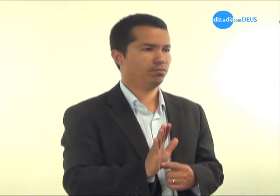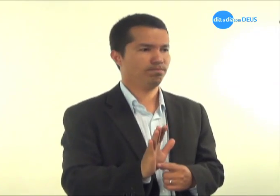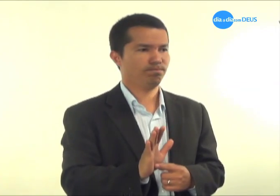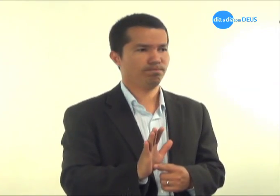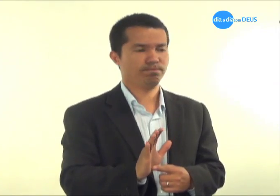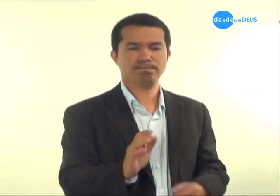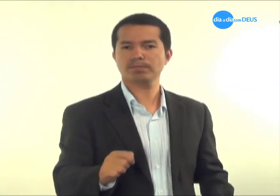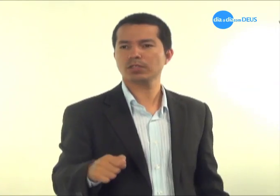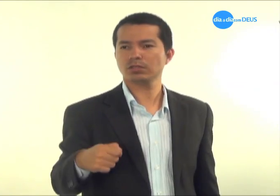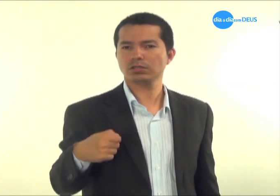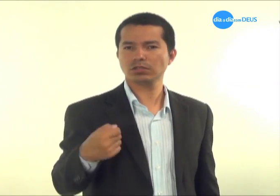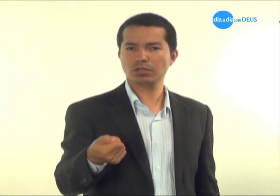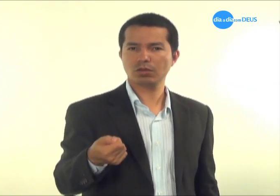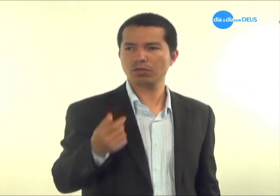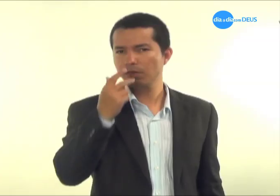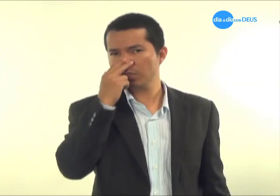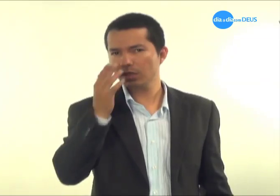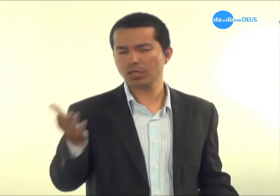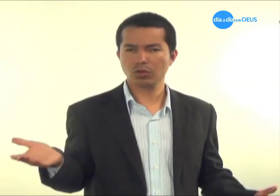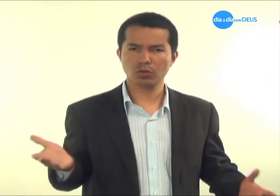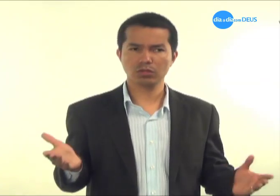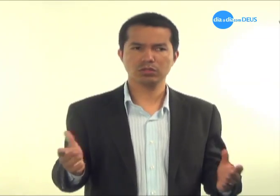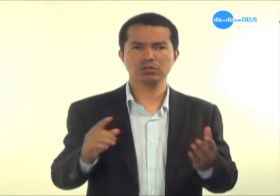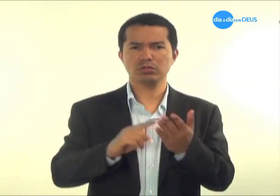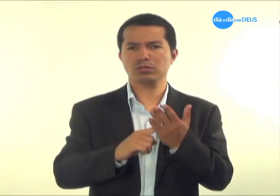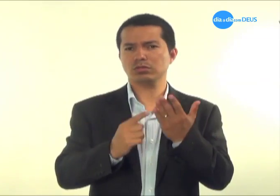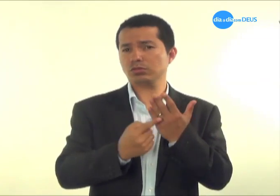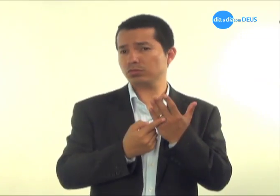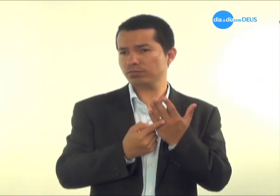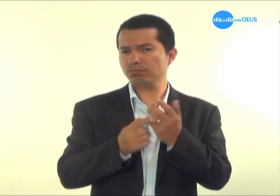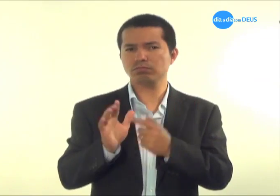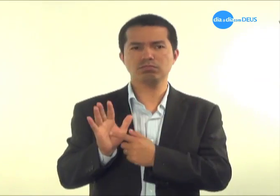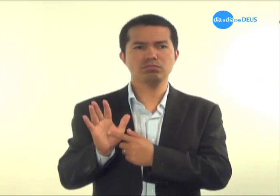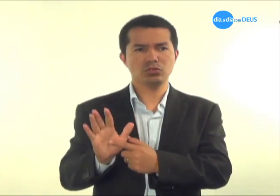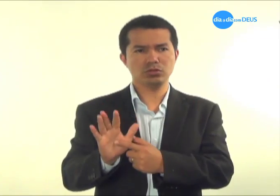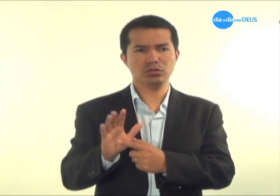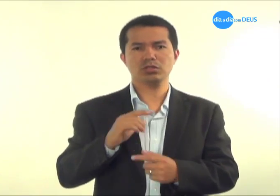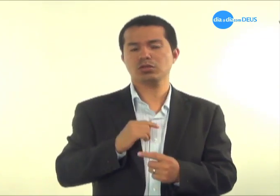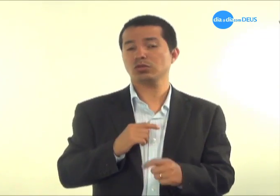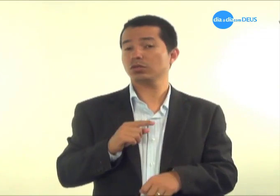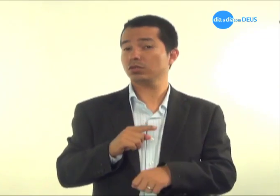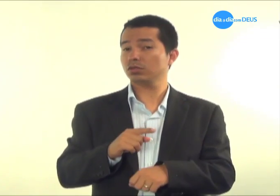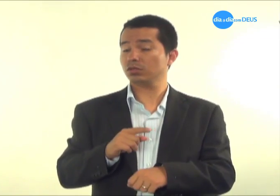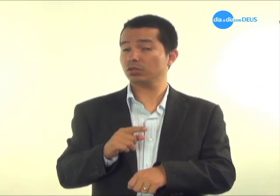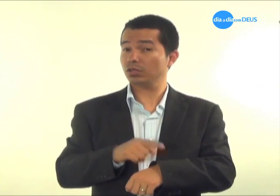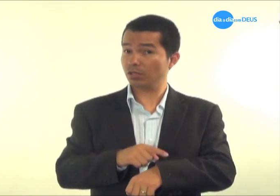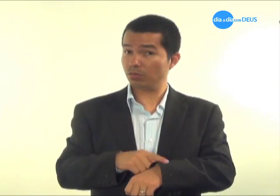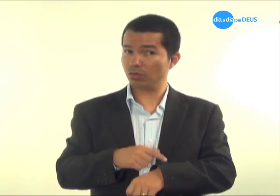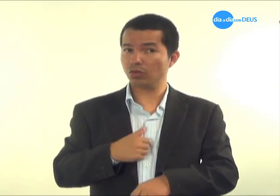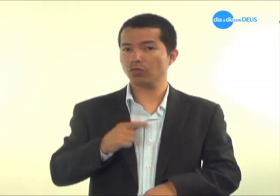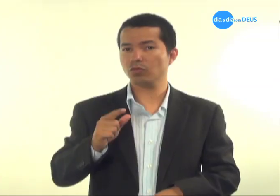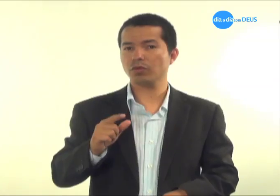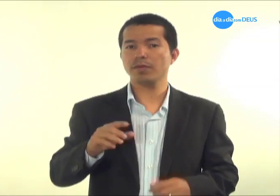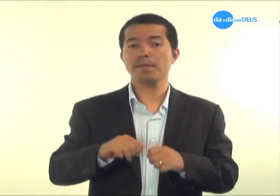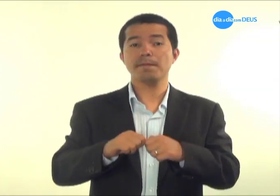para aquele que me trai. Durante esse jantar vai ter uma hora que eu vou colocar o meu pão dentro do copo de vinho